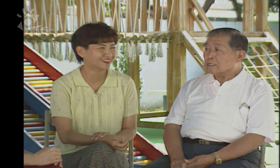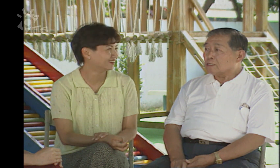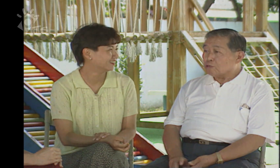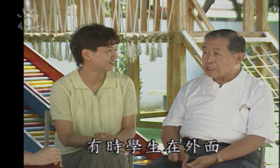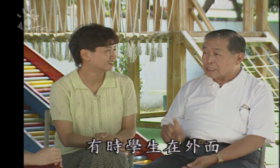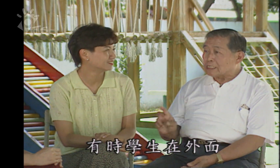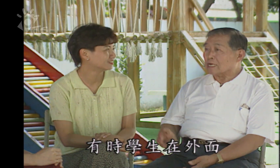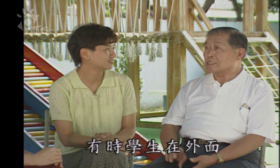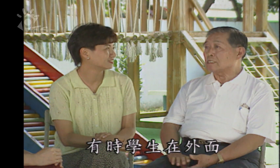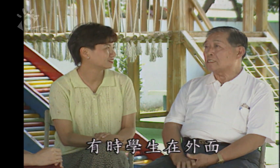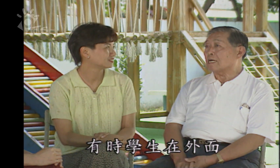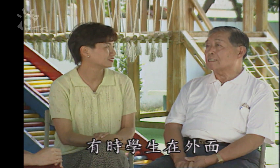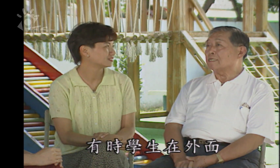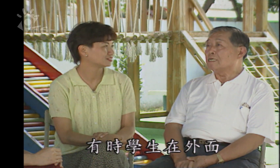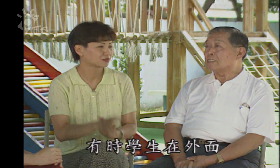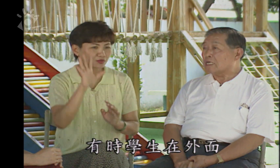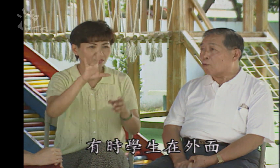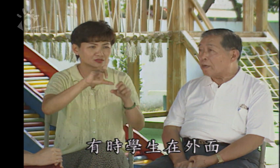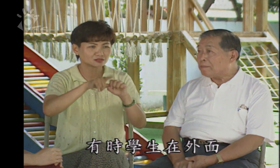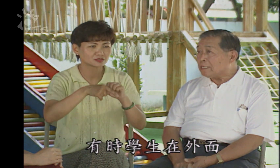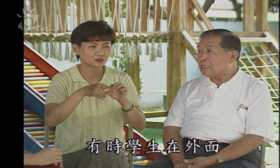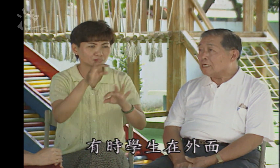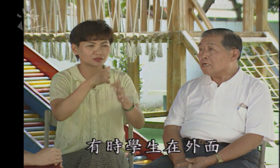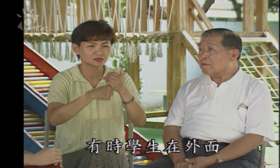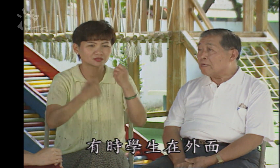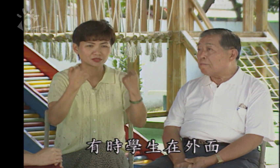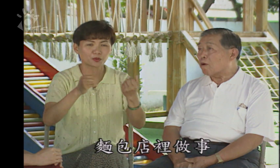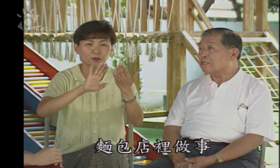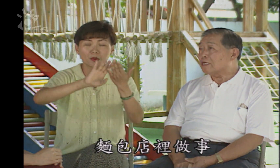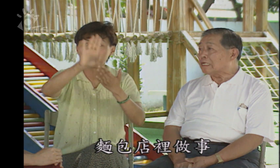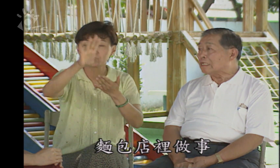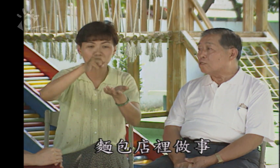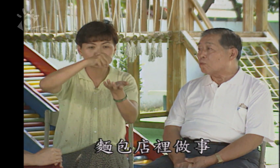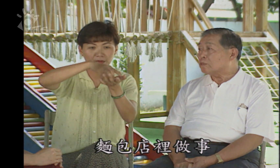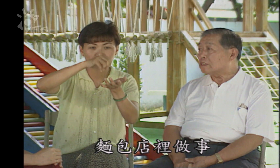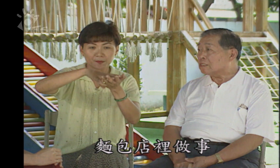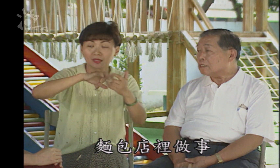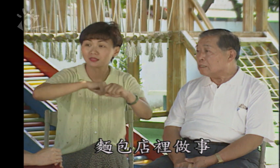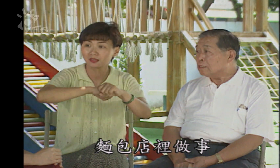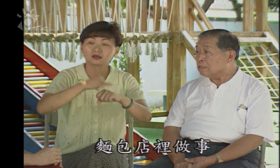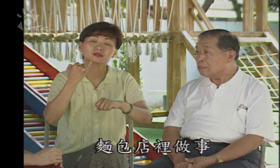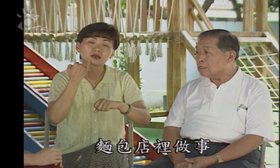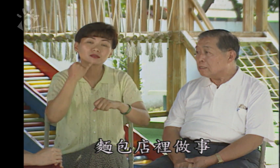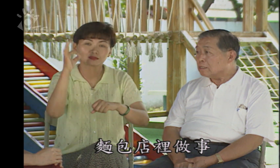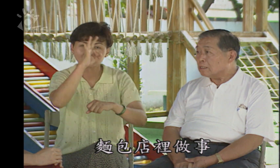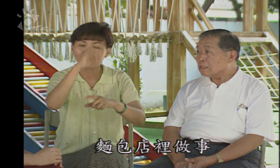有些学生在外面面包店里做事，